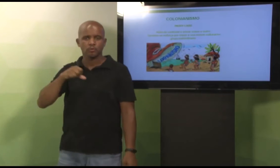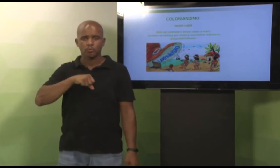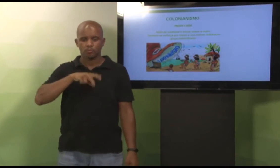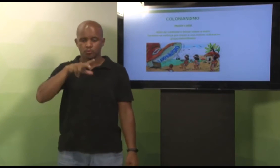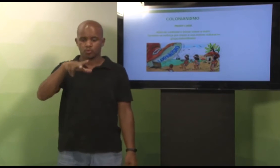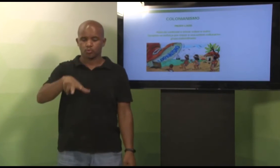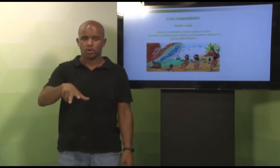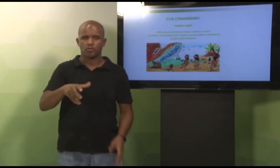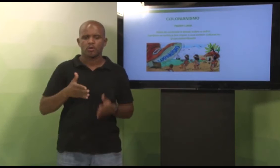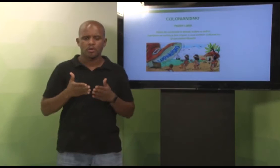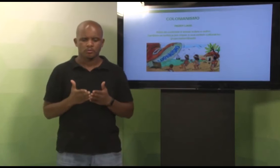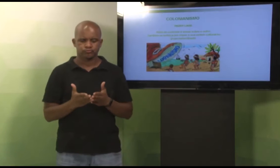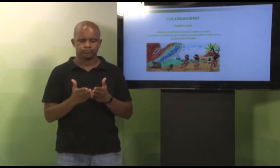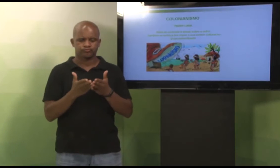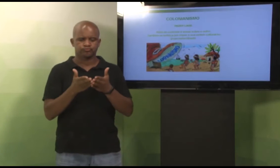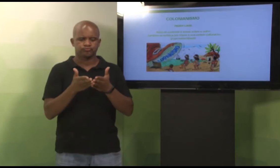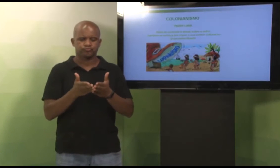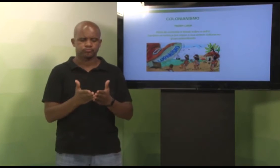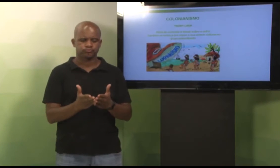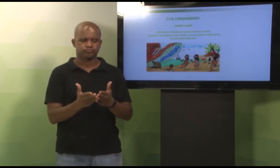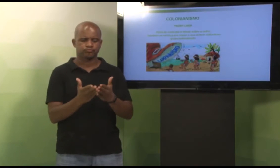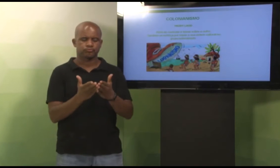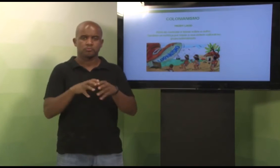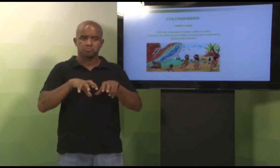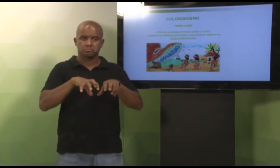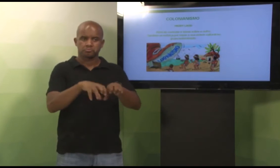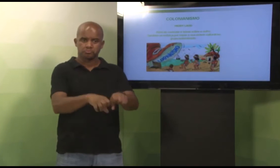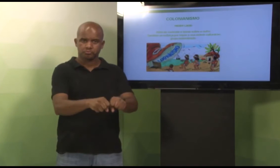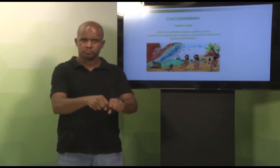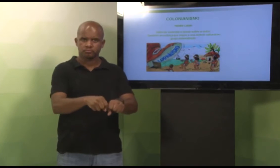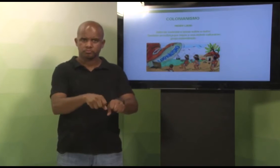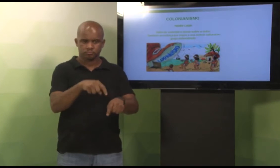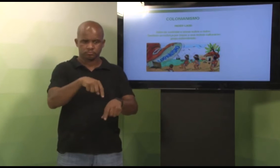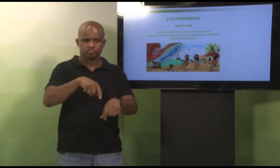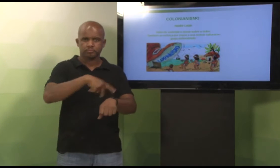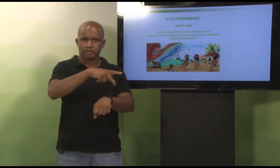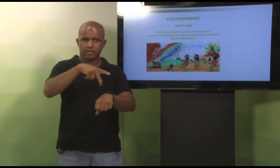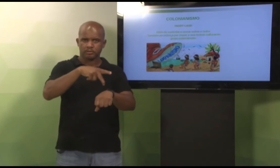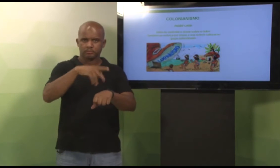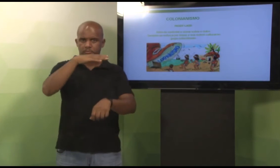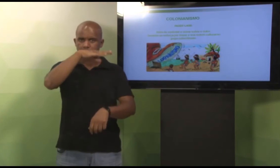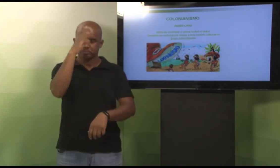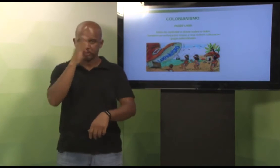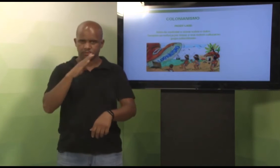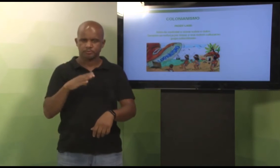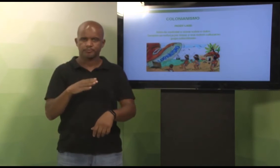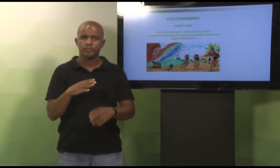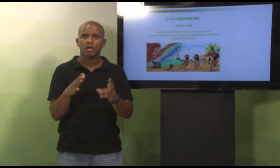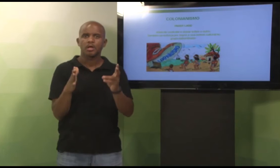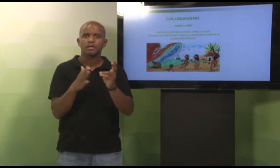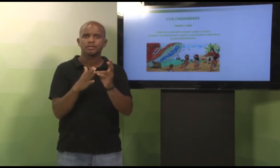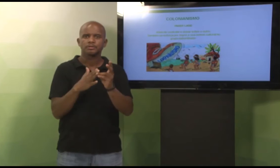Vejam, na análise do discurso, percebemos que, se pensarmos